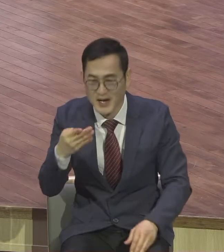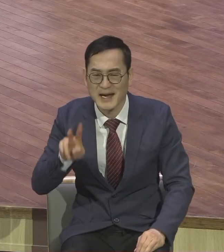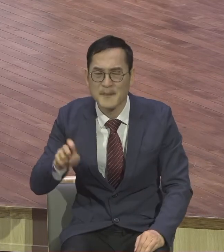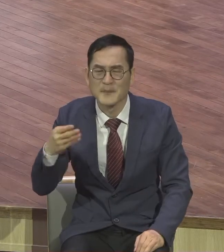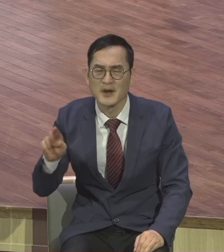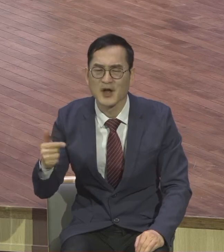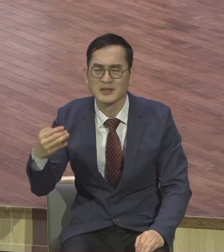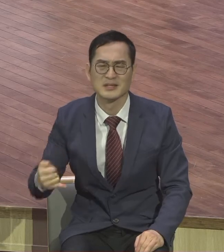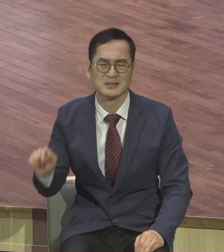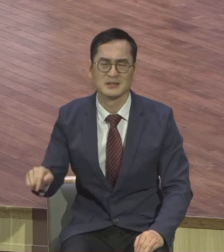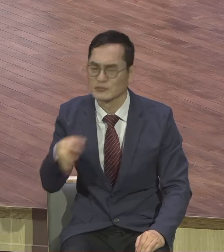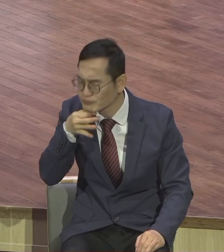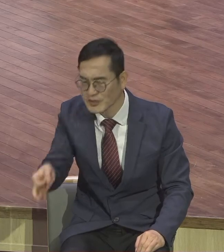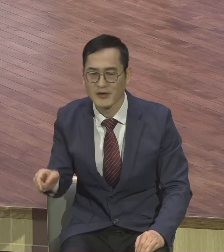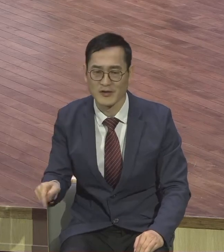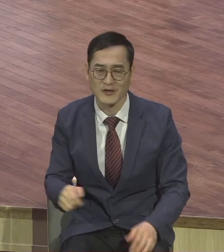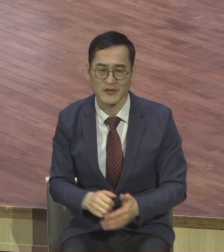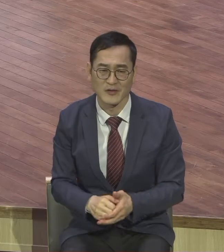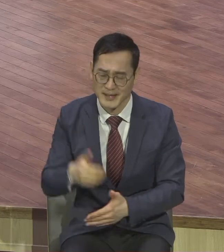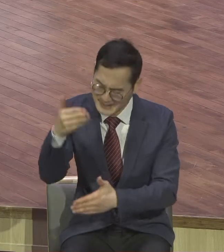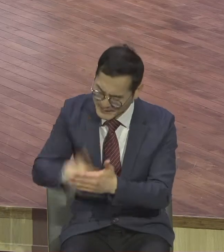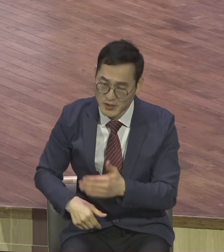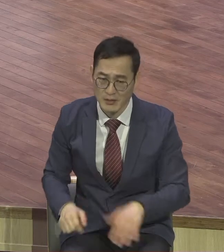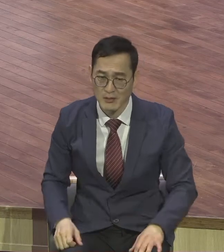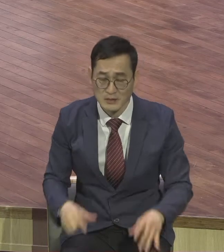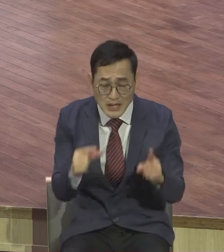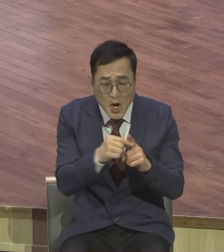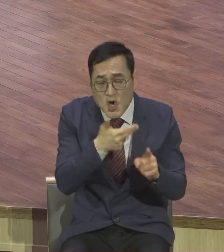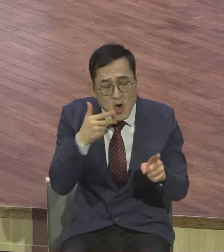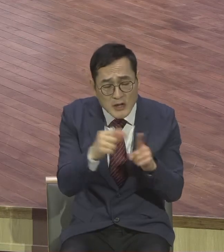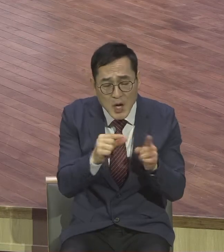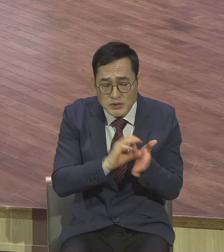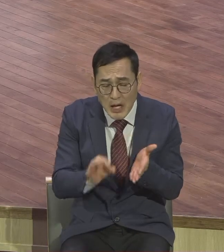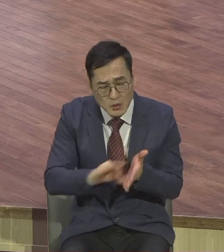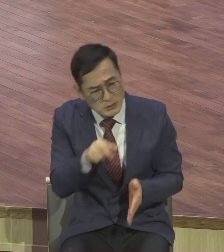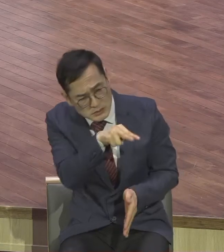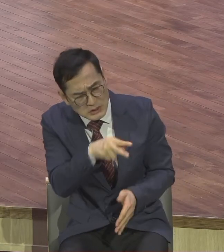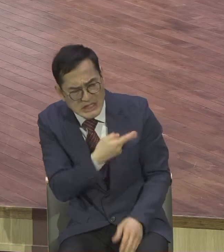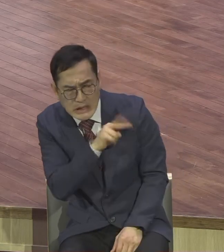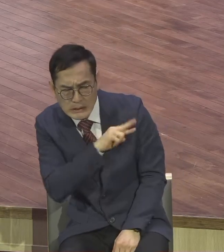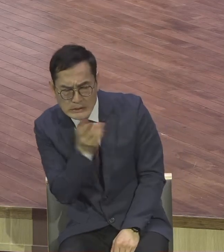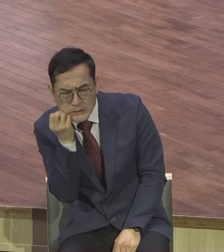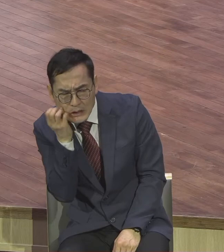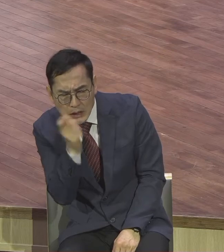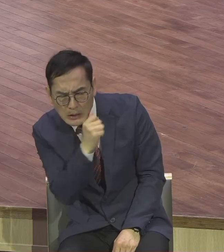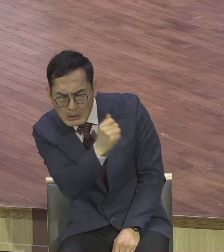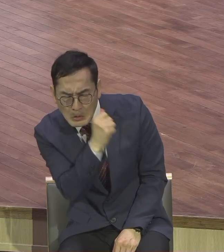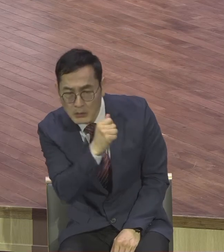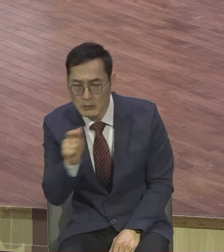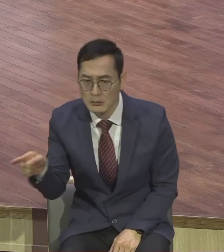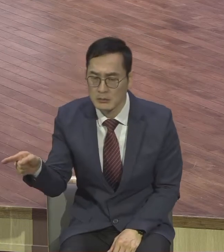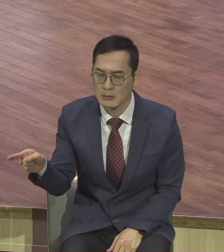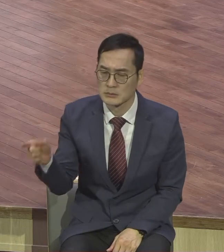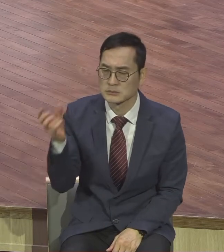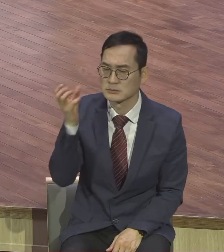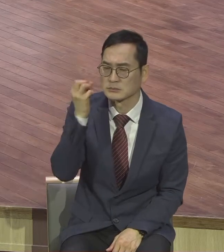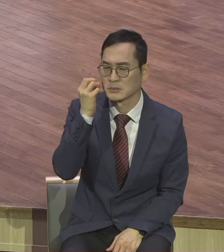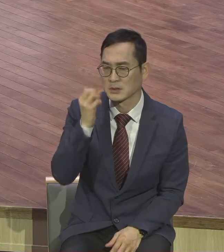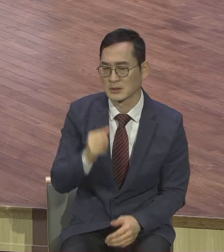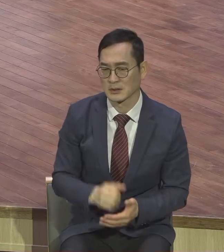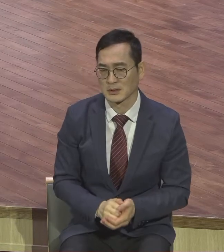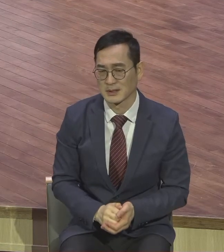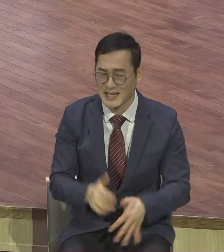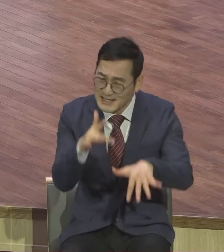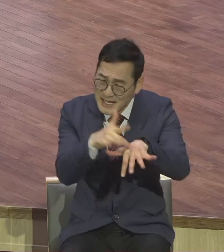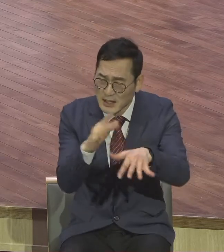그럼 짜투리 이걸 가지고 이거 쓴다고 또 시비글 여러분 언약 잡으면 사단이 어떻게 하든지 못 잡도록 못 쓰도록